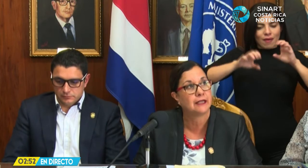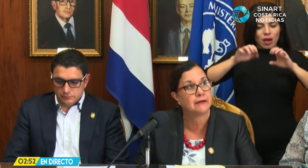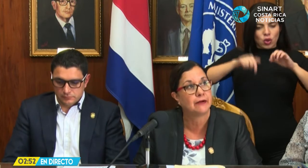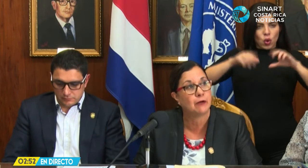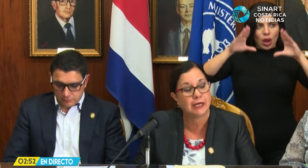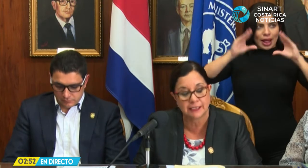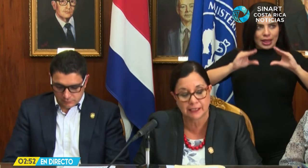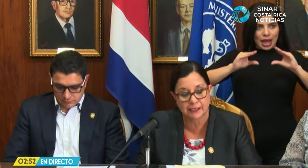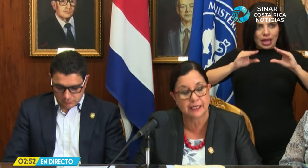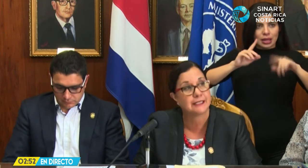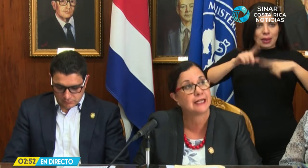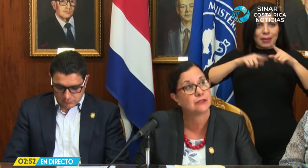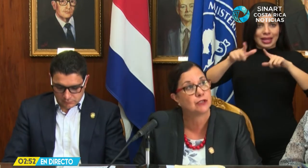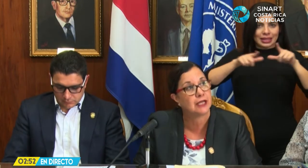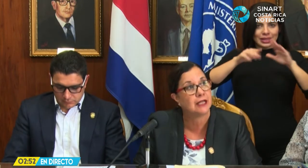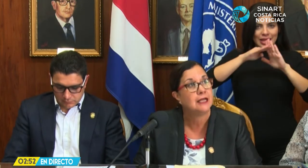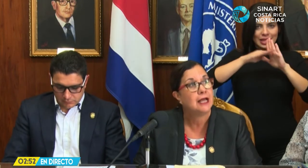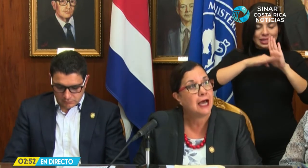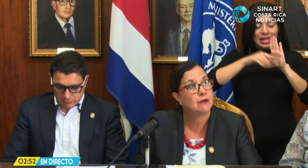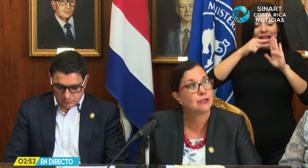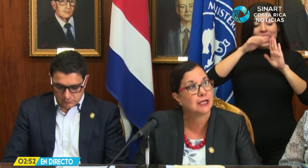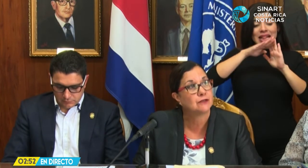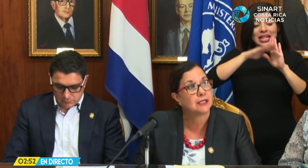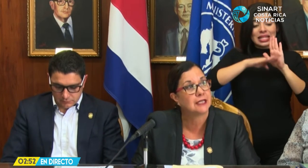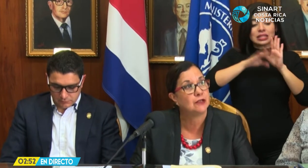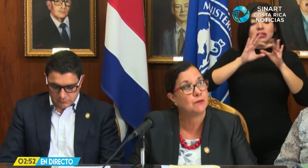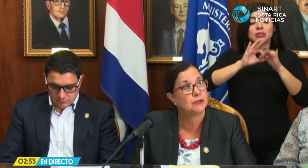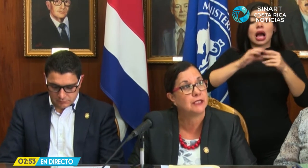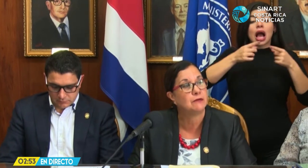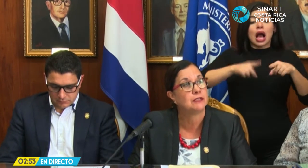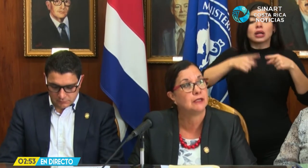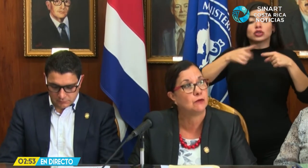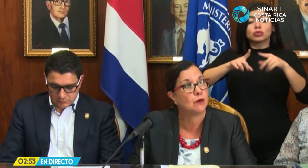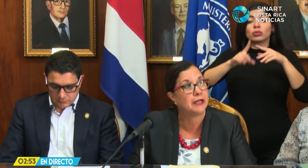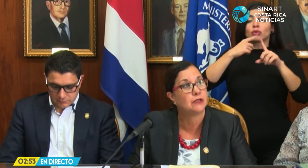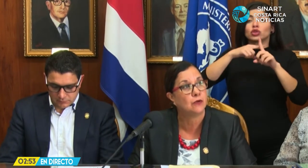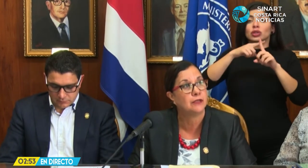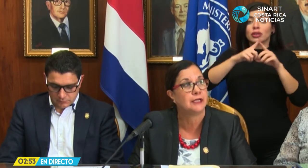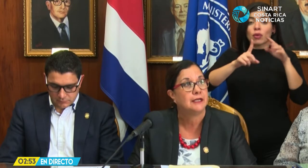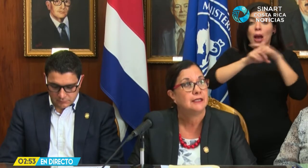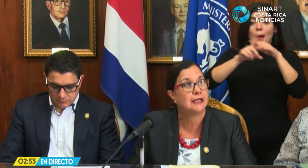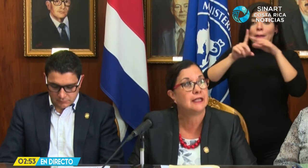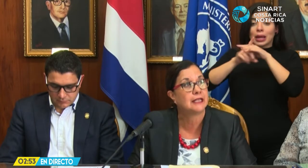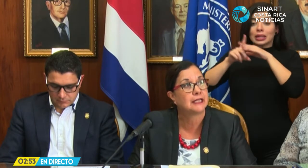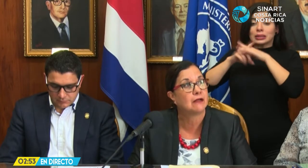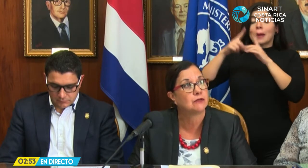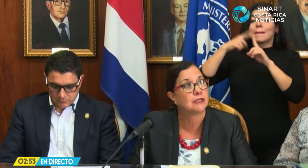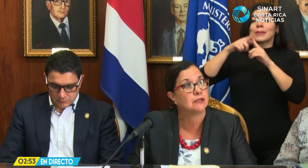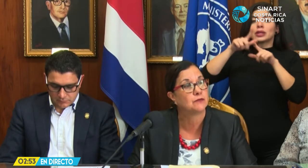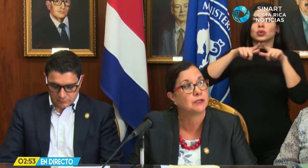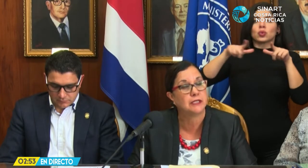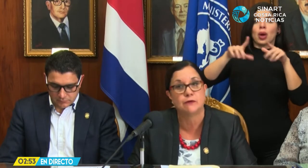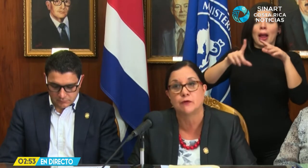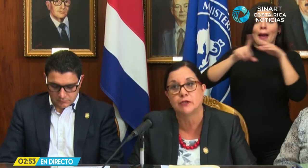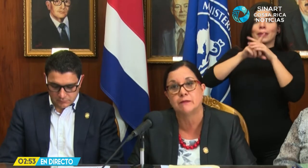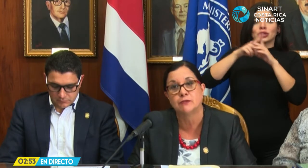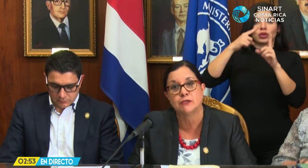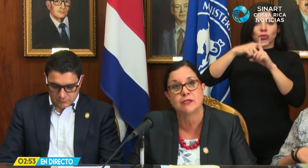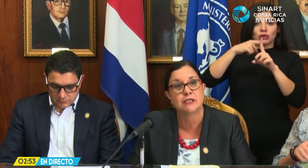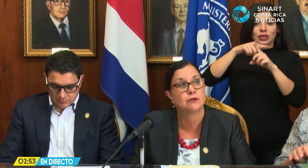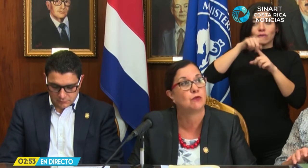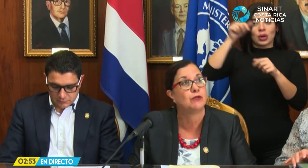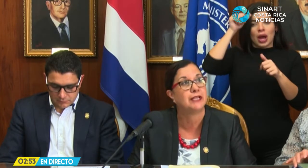tarde, tendríamos la lista, tiene que estar asociada a los casos que han salido positivos y los lugares donde se han detectado estos casos positivos.